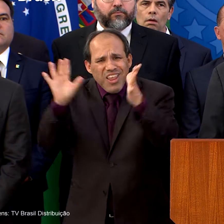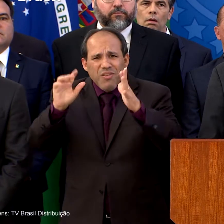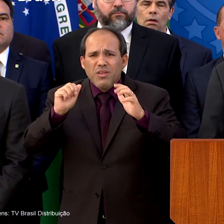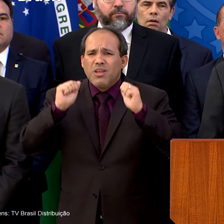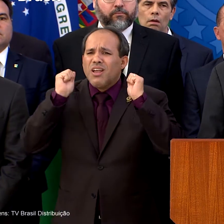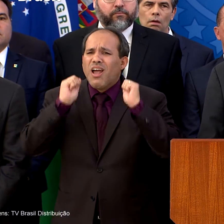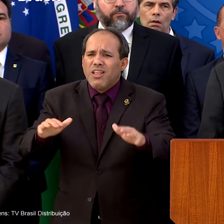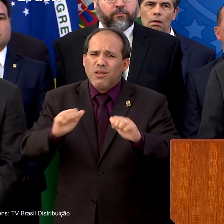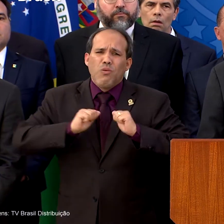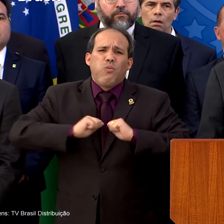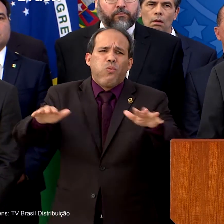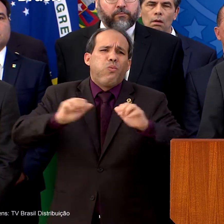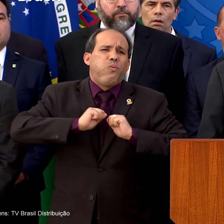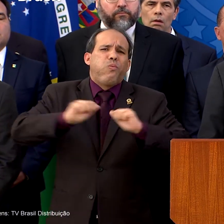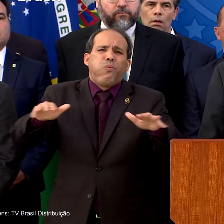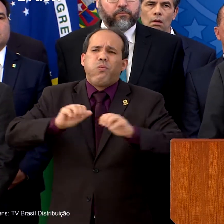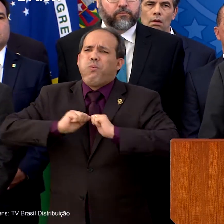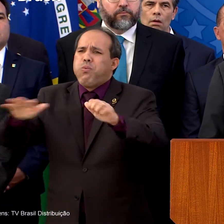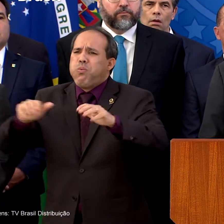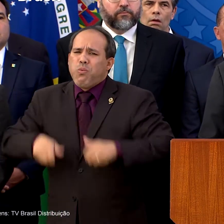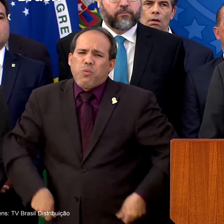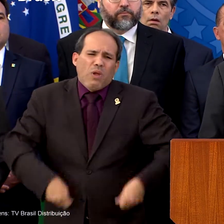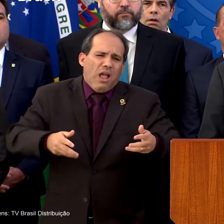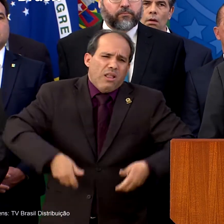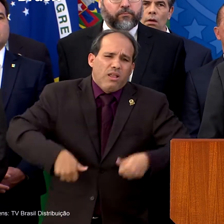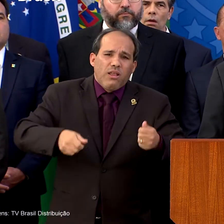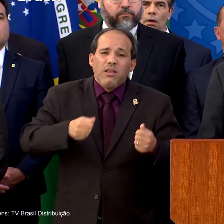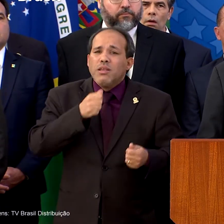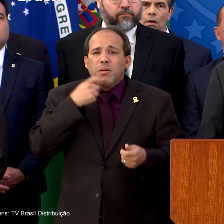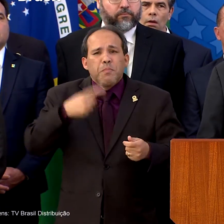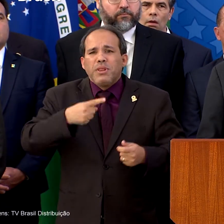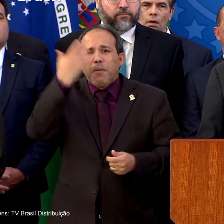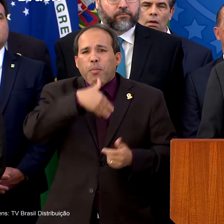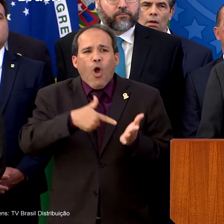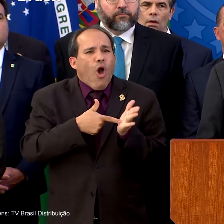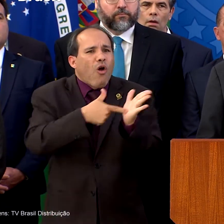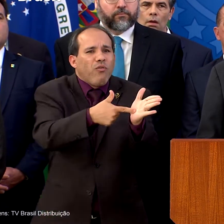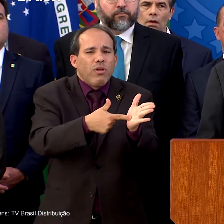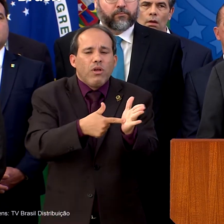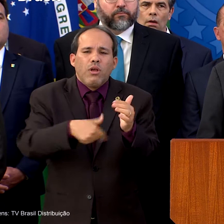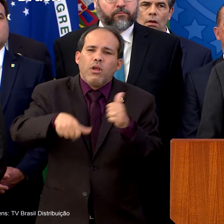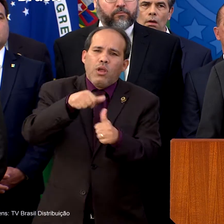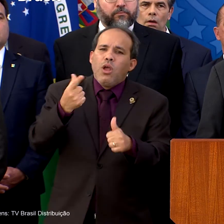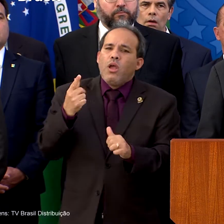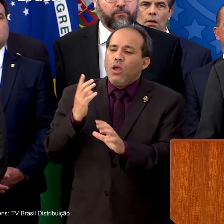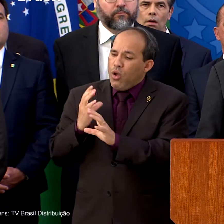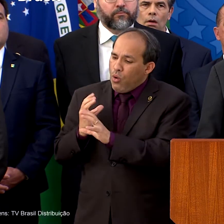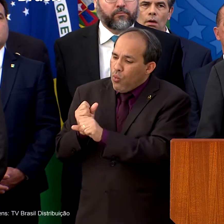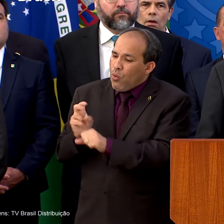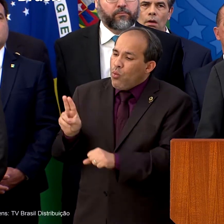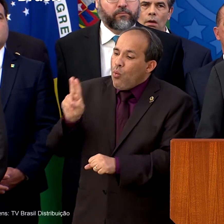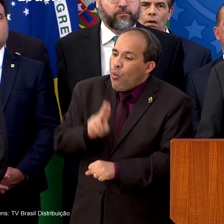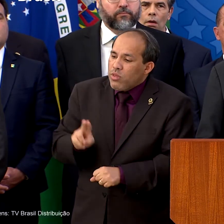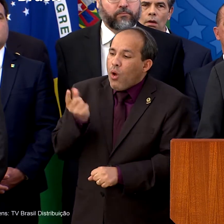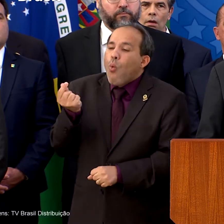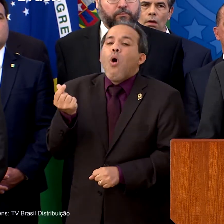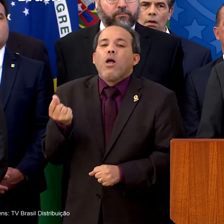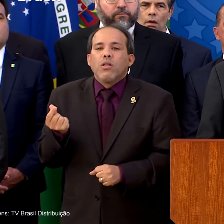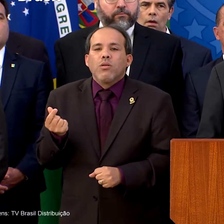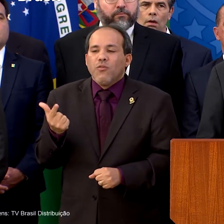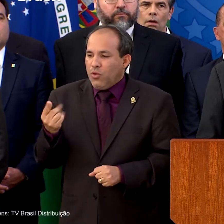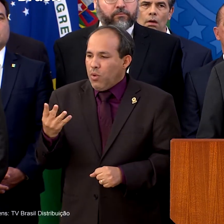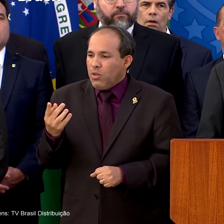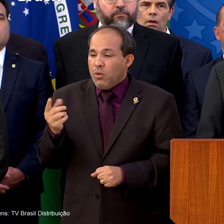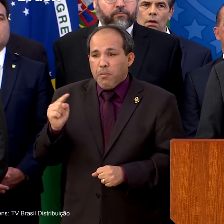entender é bem prestação de contas quanto eu sei dessa verba de janeiro do ano passado 0